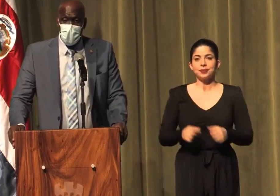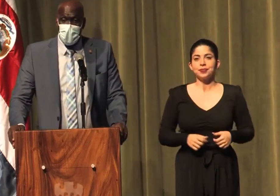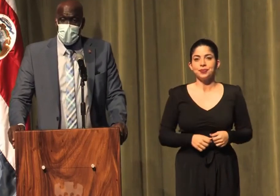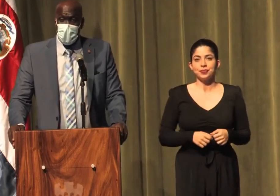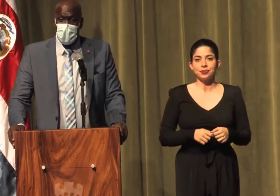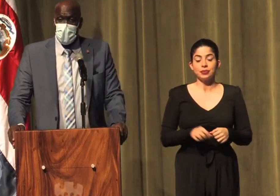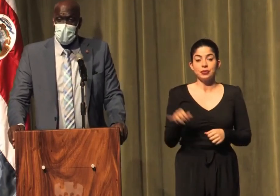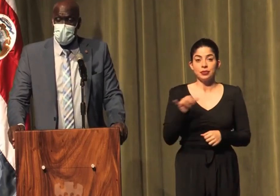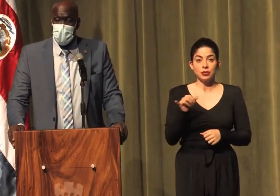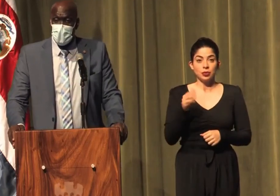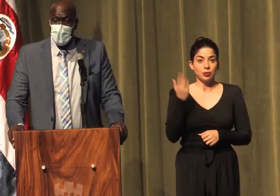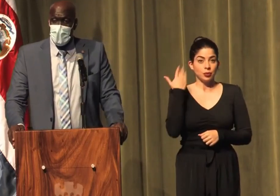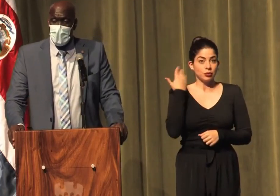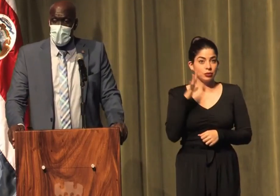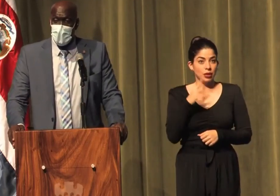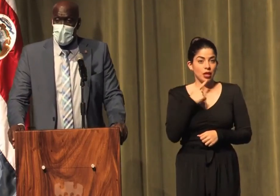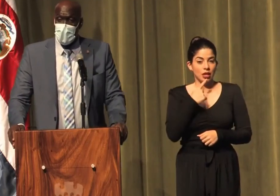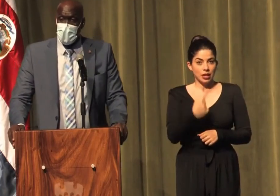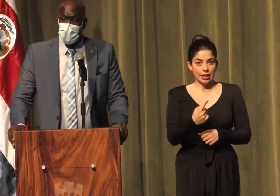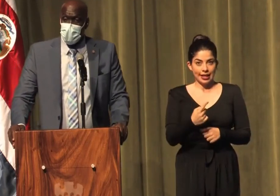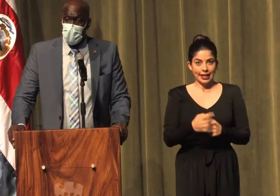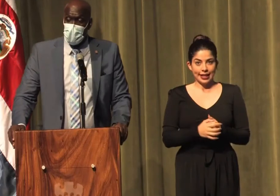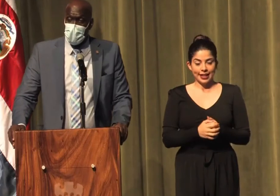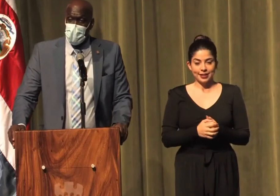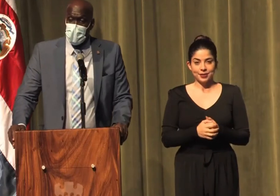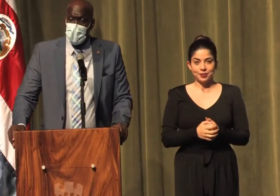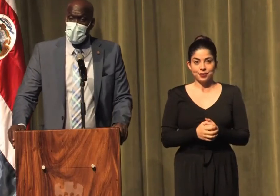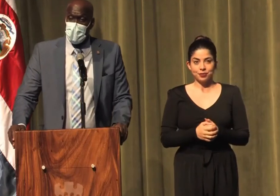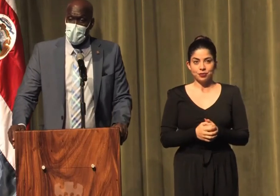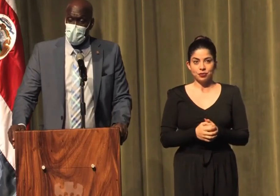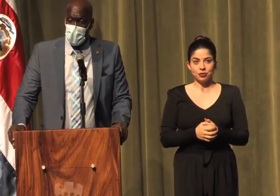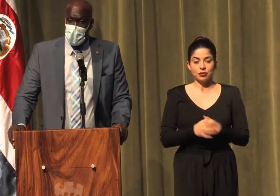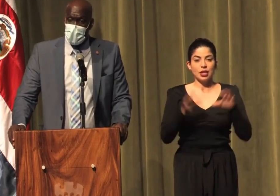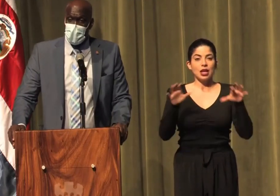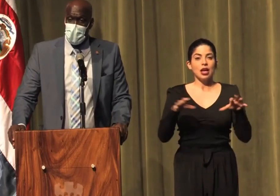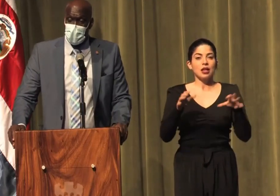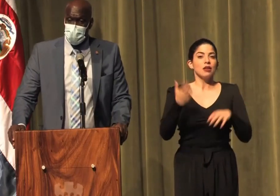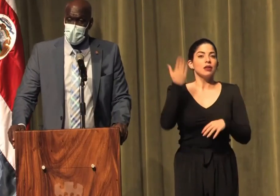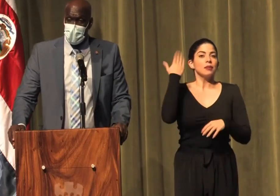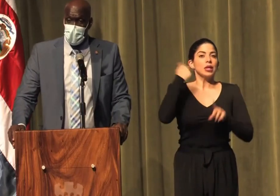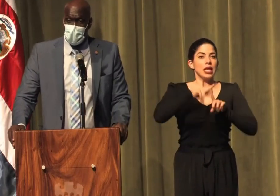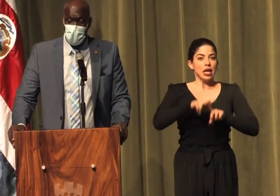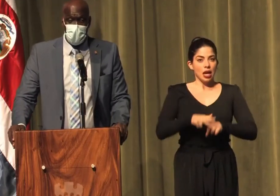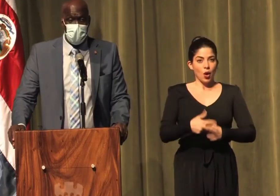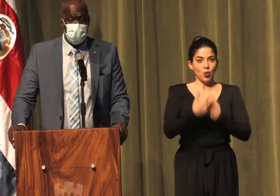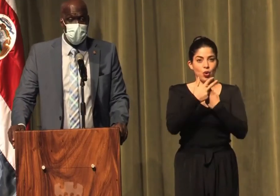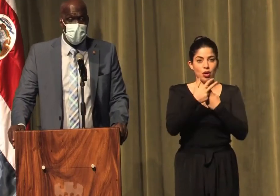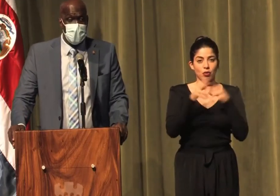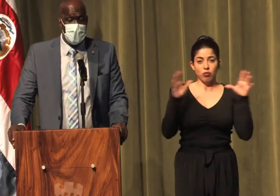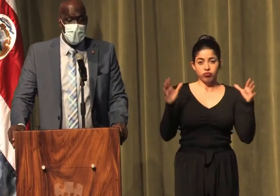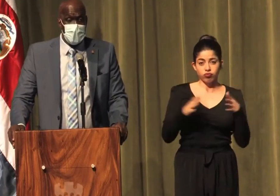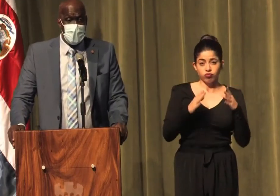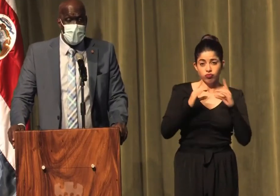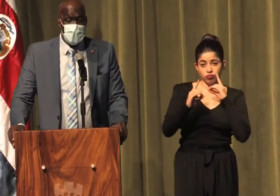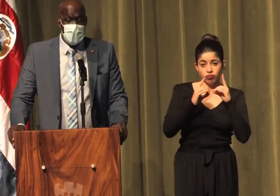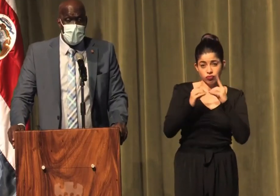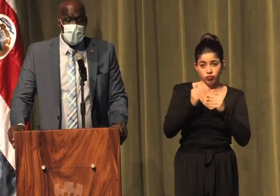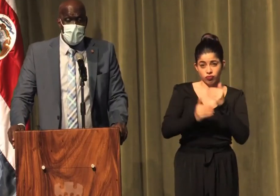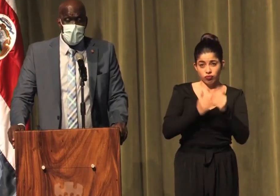Como lo dije en el acto inaugural de la mesa de diálogo,